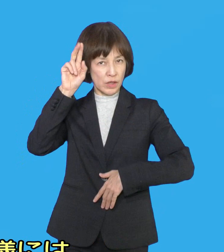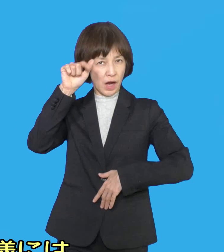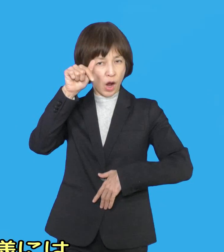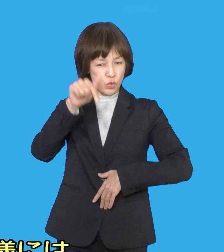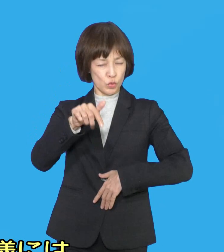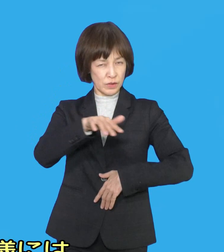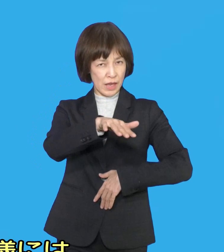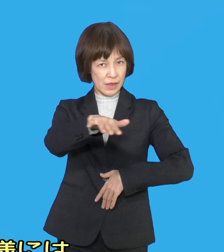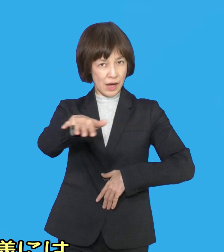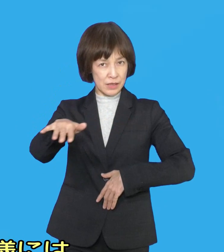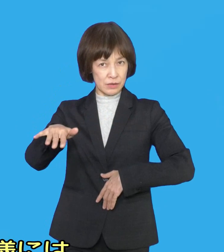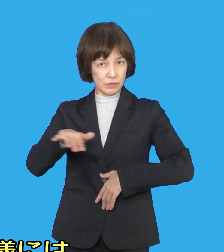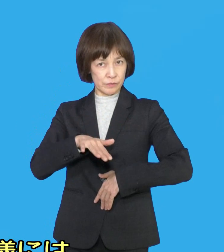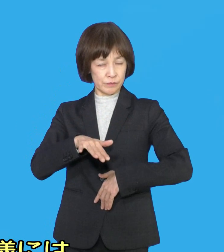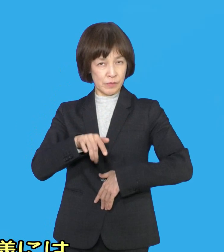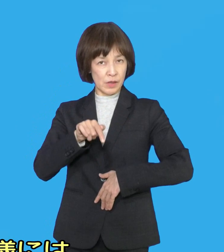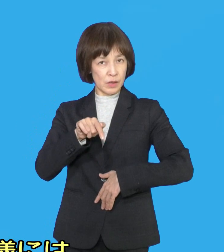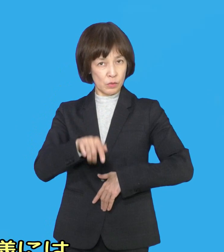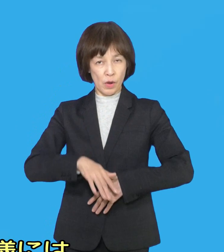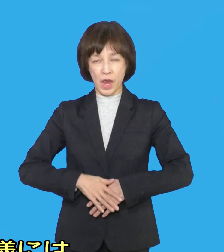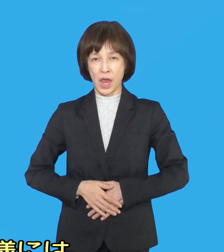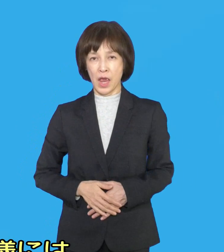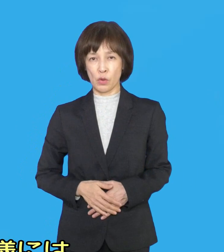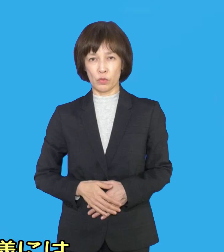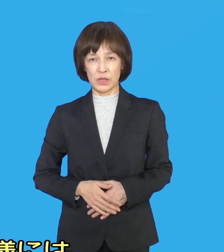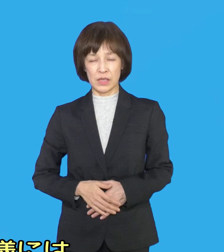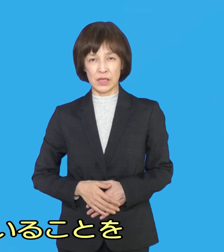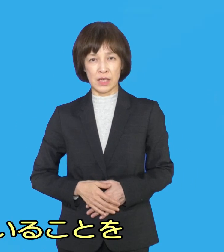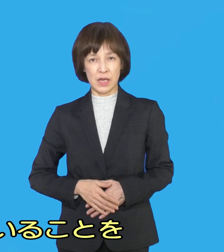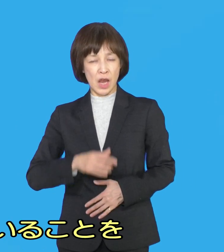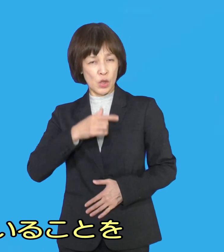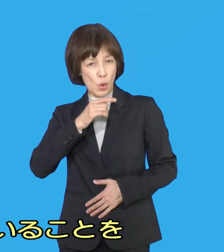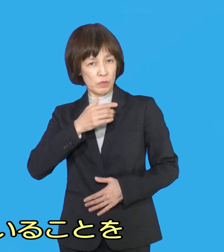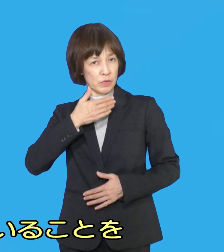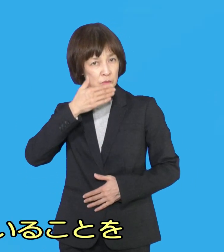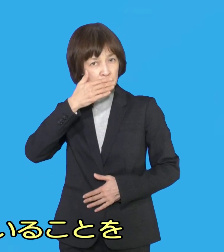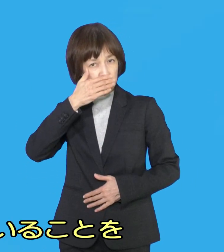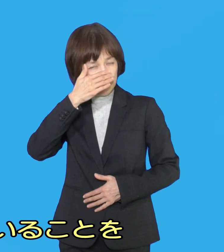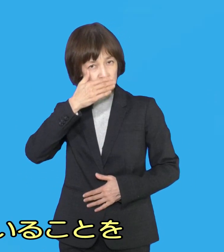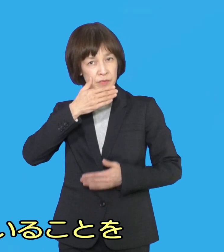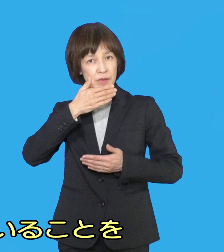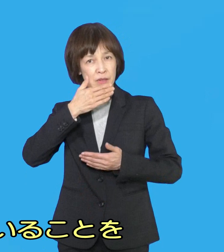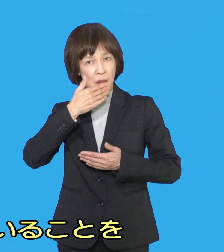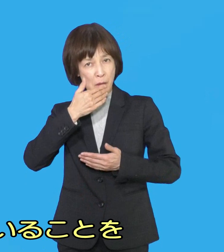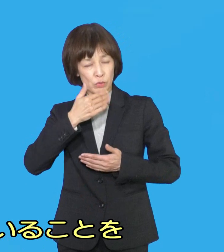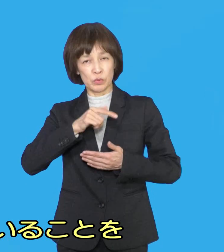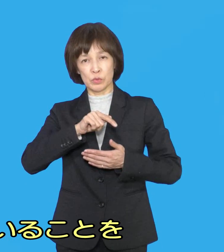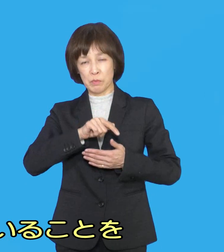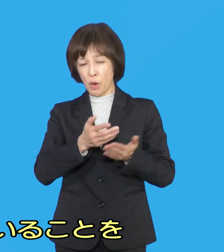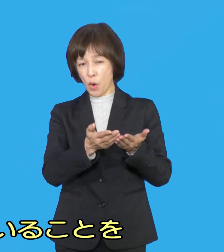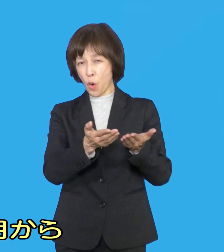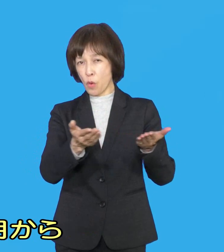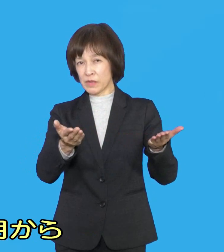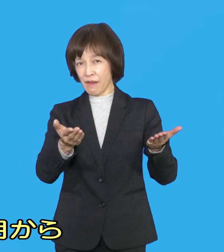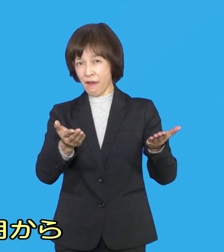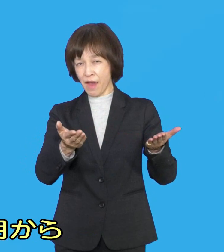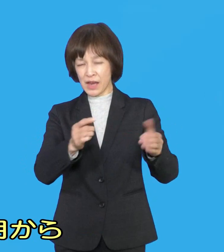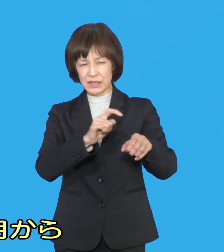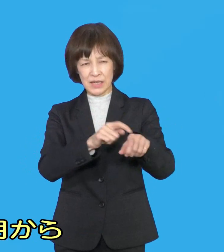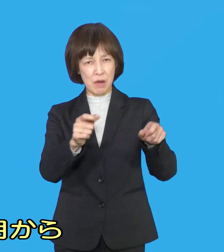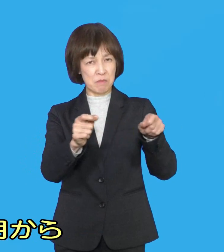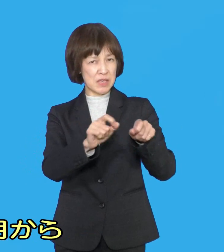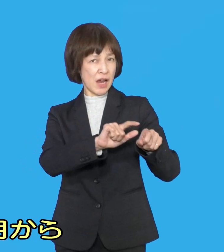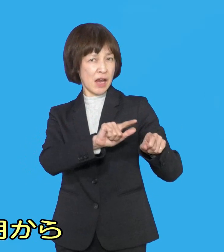、その意味、飲食、特に飲食店の皆様、大きな負担をかけていることを考えるとですね、せめ